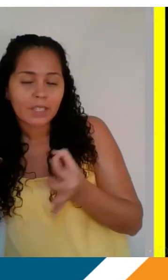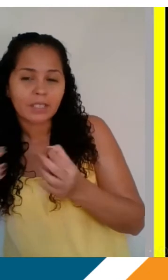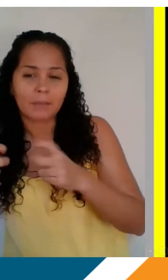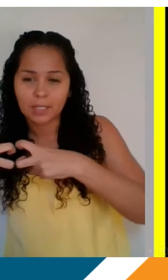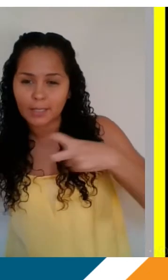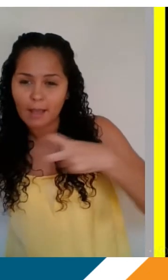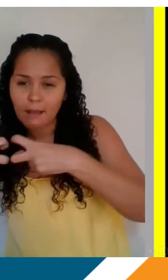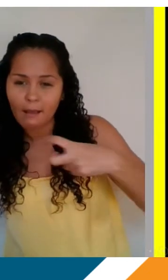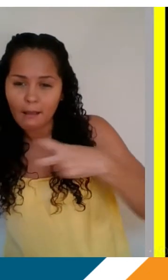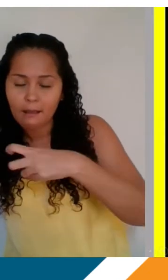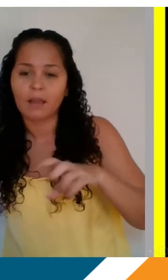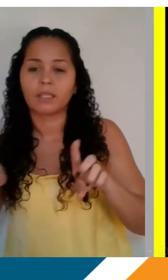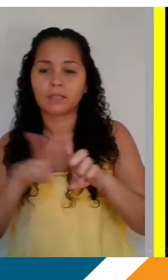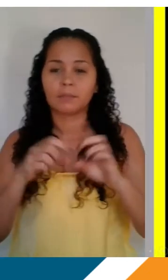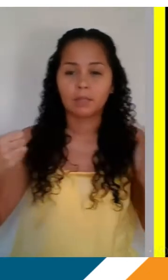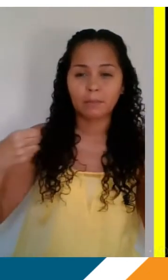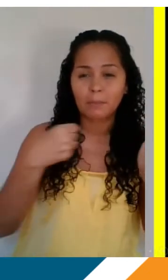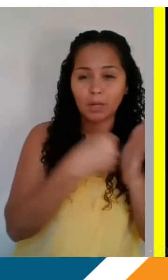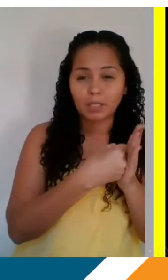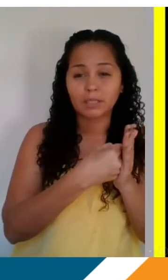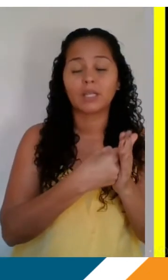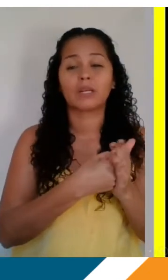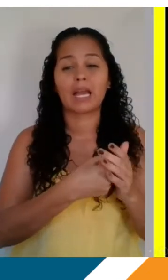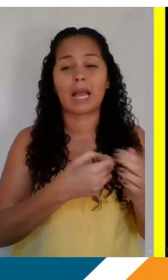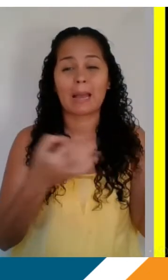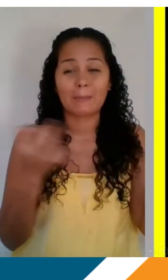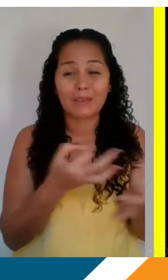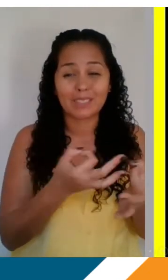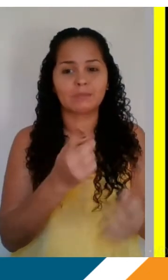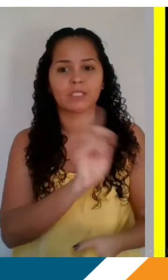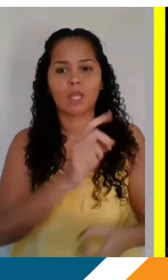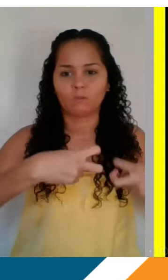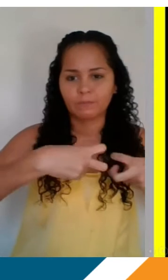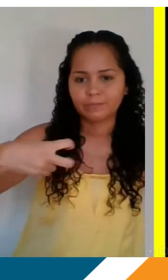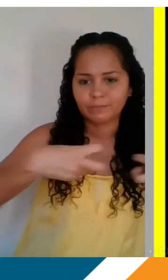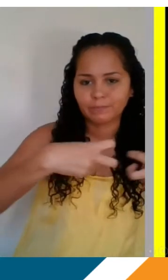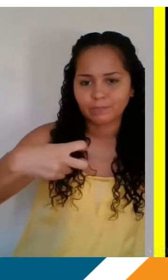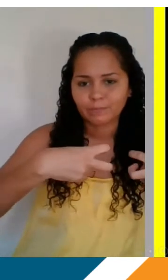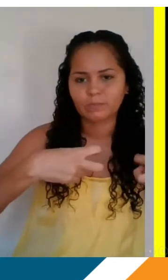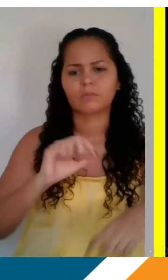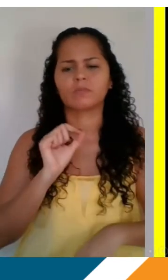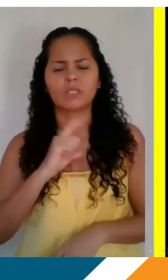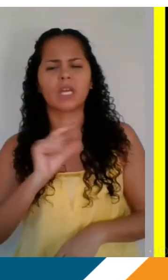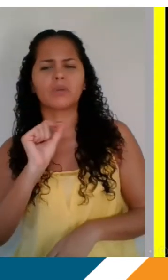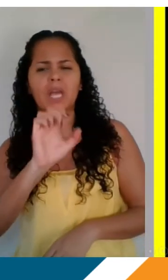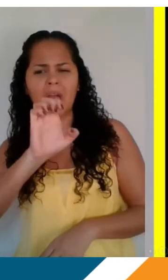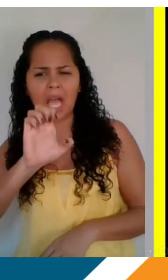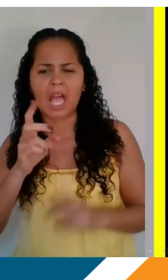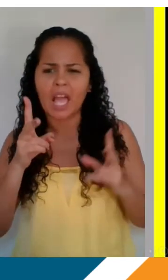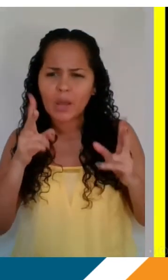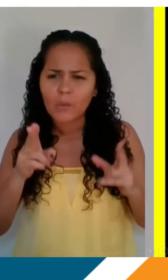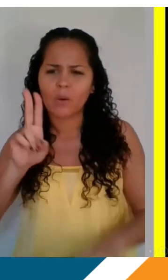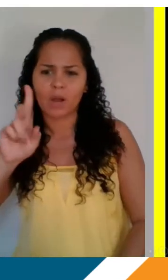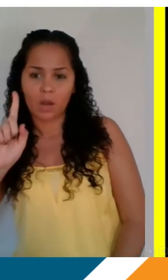perfeitamente elástica e a colisão perfeitamente inelástica. Vocês vão estar vendo aqui esse Ezinho igual a 1